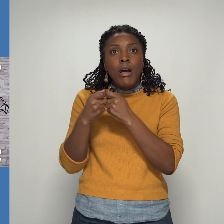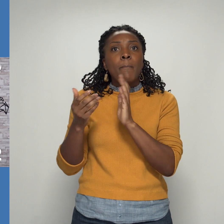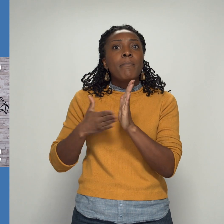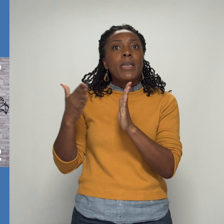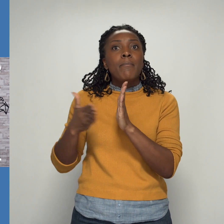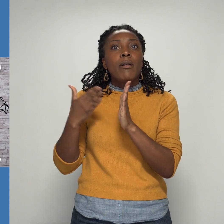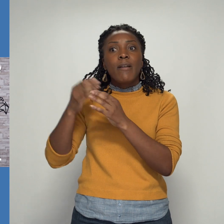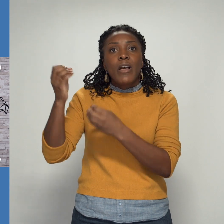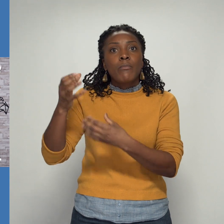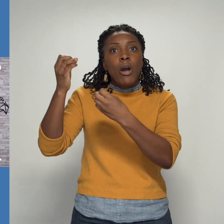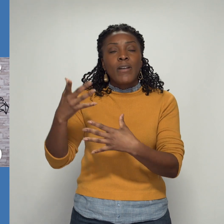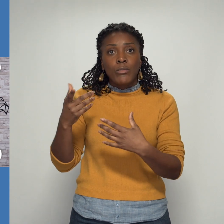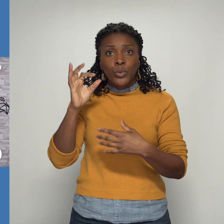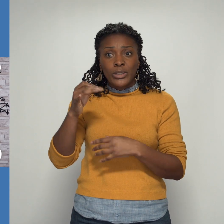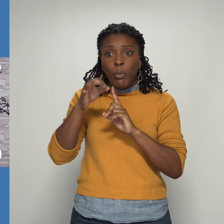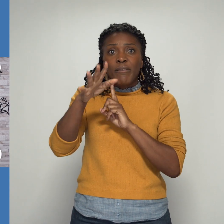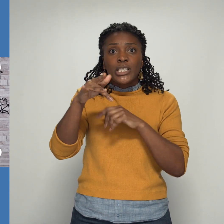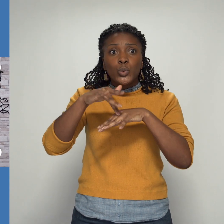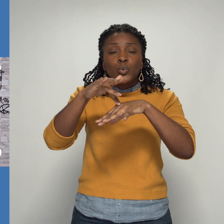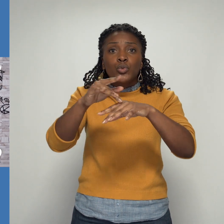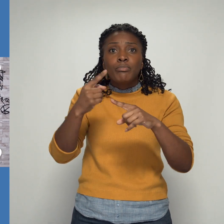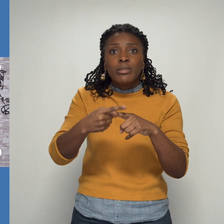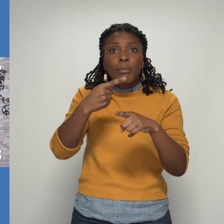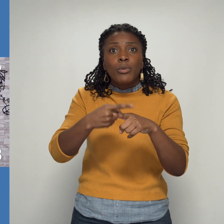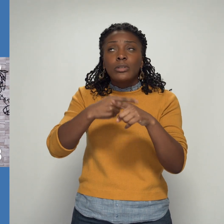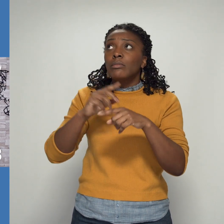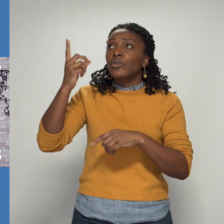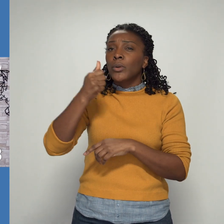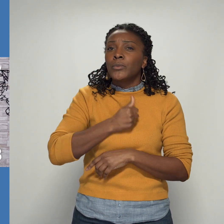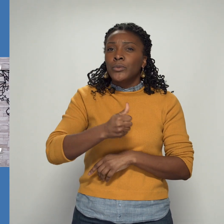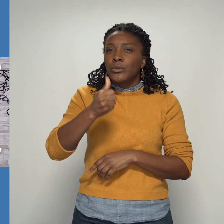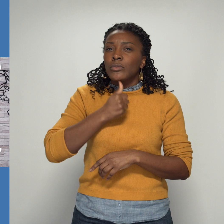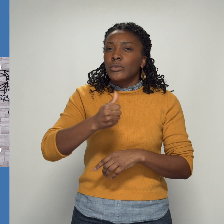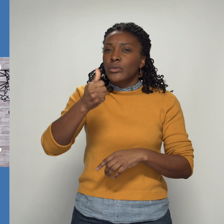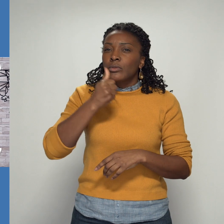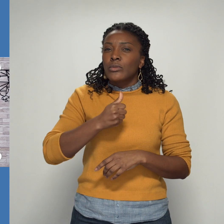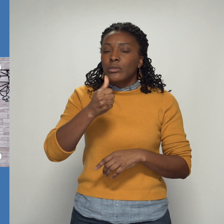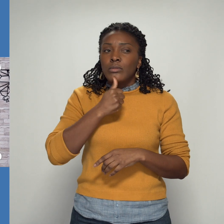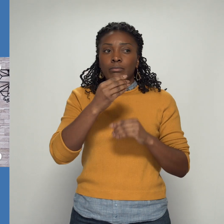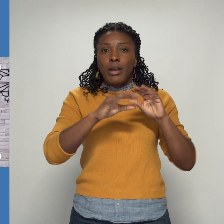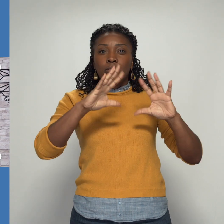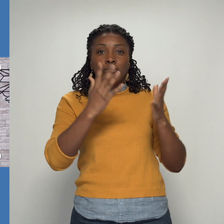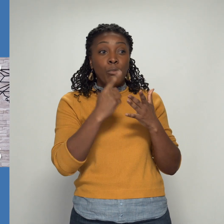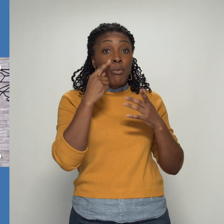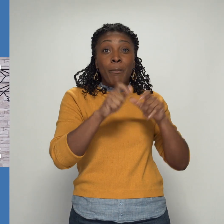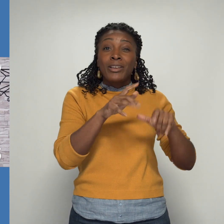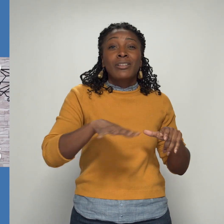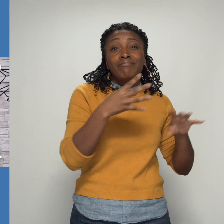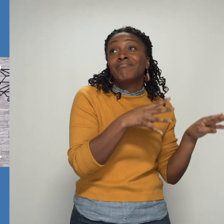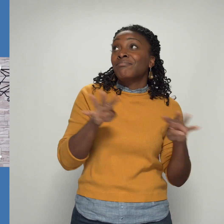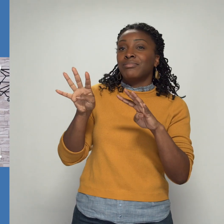événements décrits dans la Bible. Les prophéties s'accomplissent peu à peu et Dieu use de patience envers le monde pour que le maximum se tourne vers